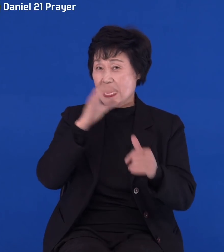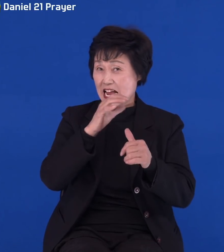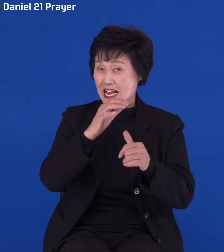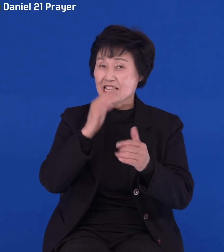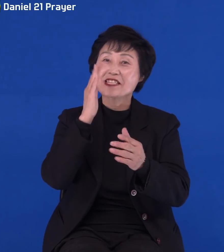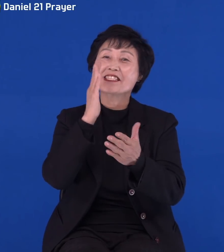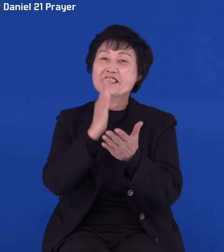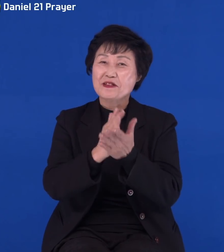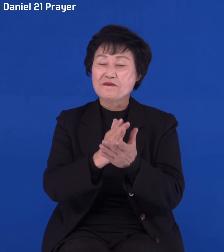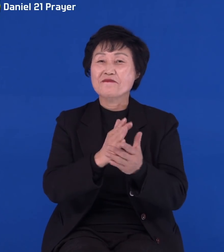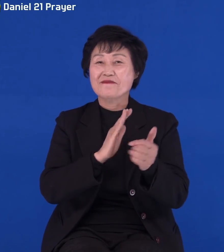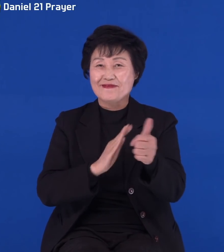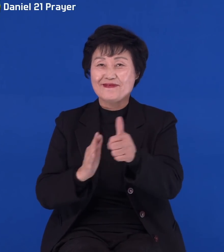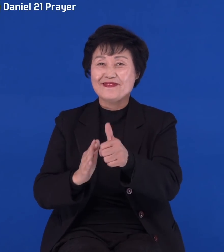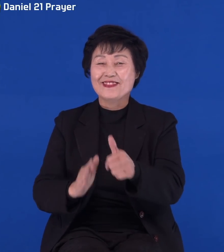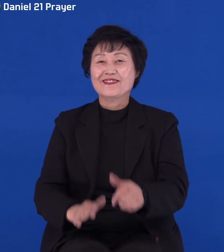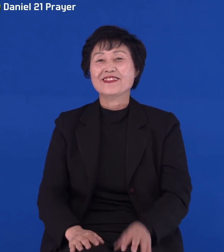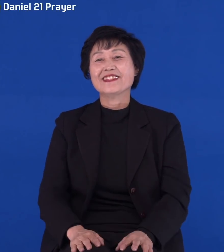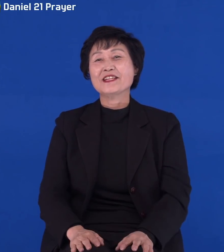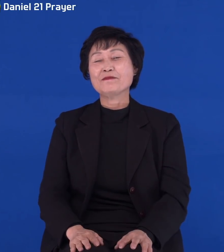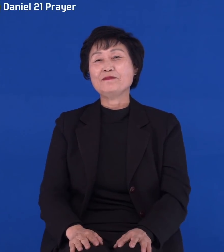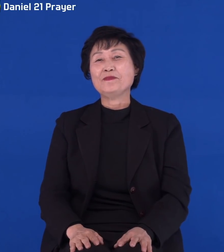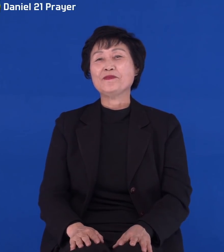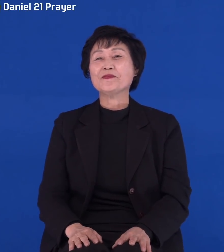기도의 간증의 주인공으로 설 줄 누가 알았겠습니까?